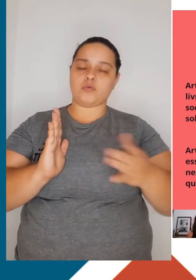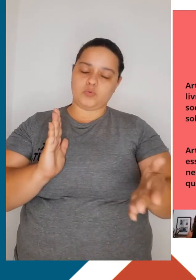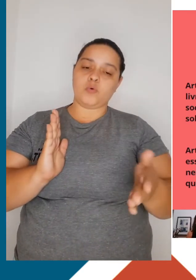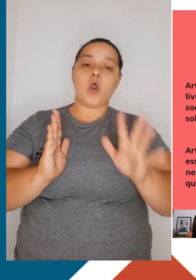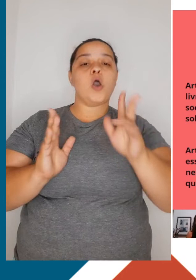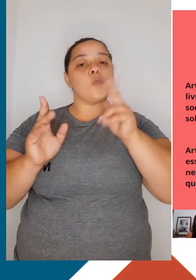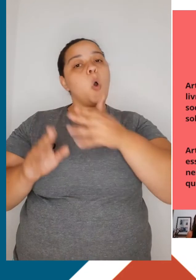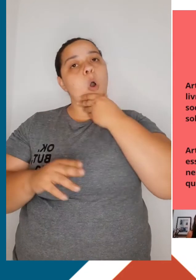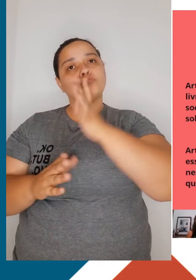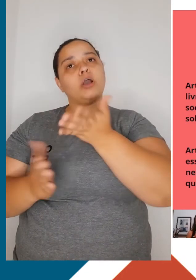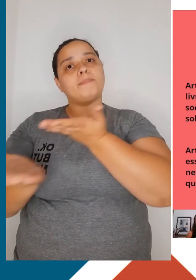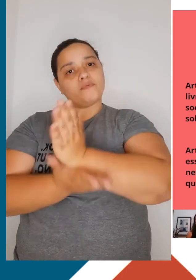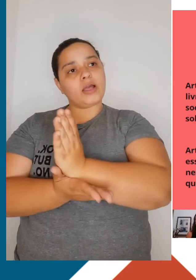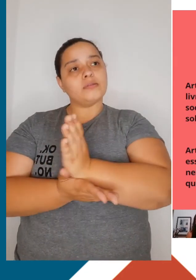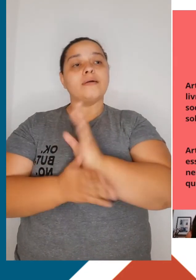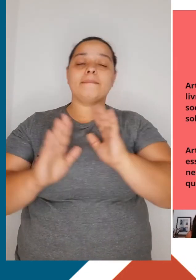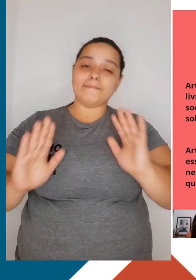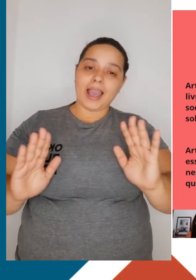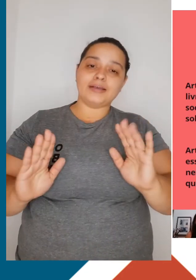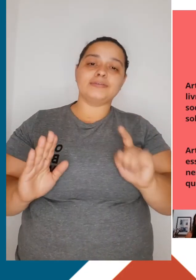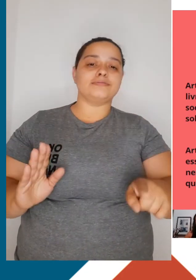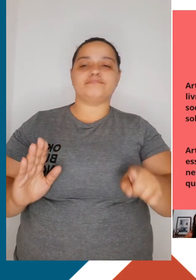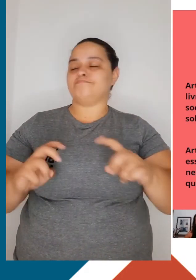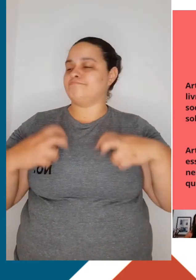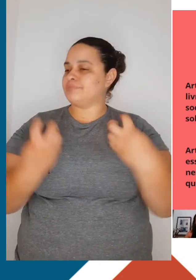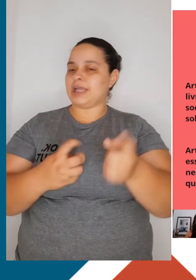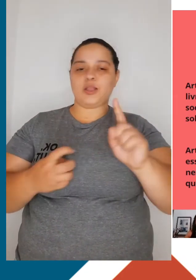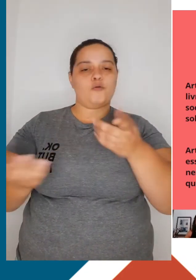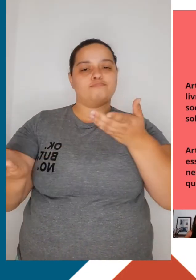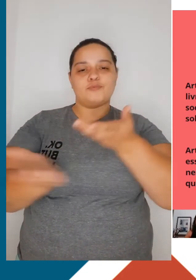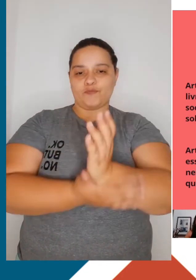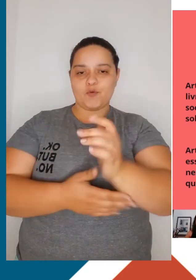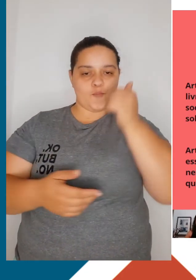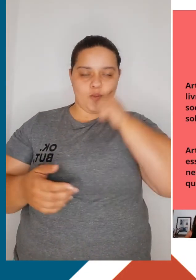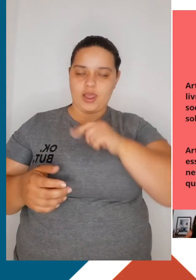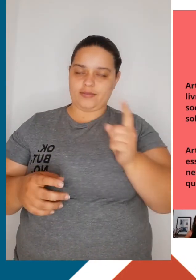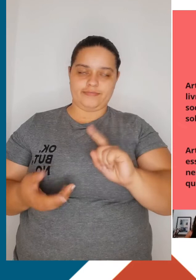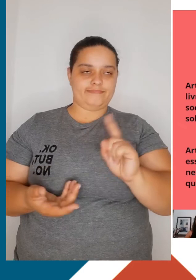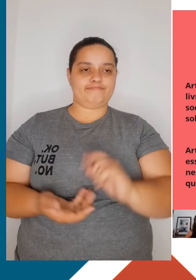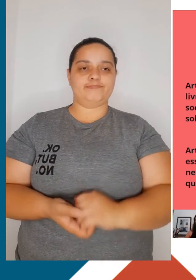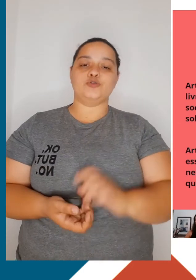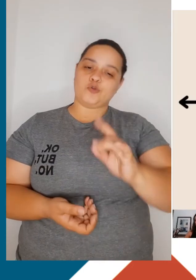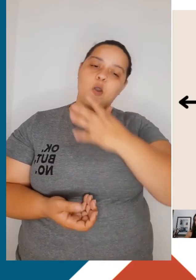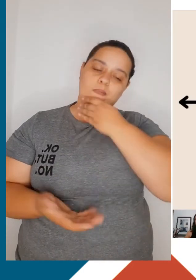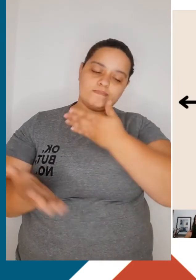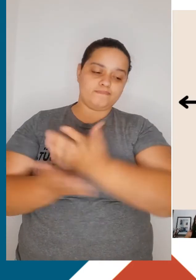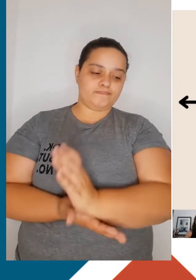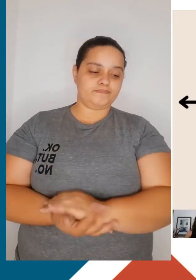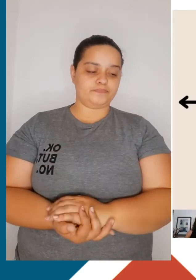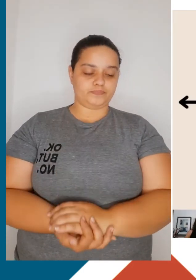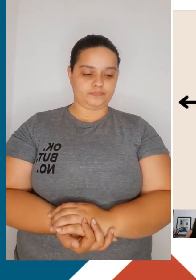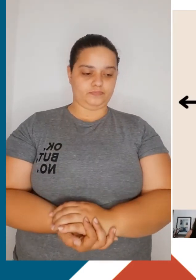tinha aprovado do Homem e do Cidadão, mas é importante saber que a Assembleia não aprova esse documento oficial, como oficial,